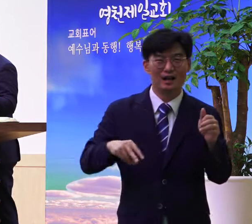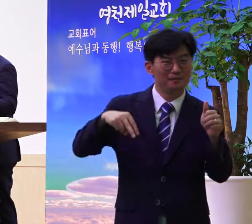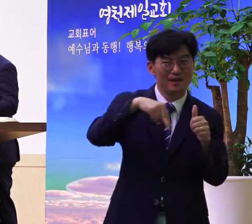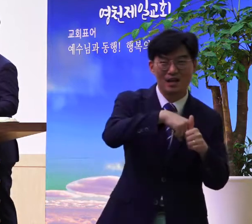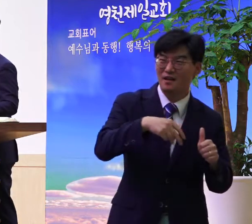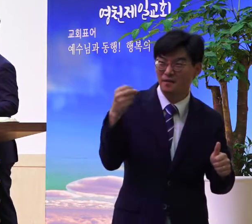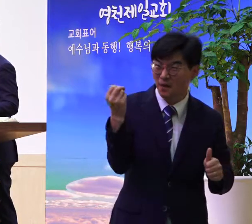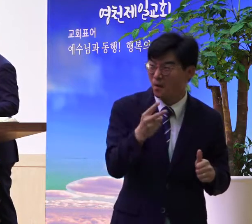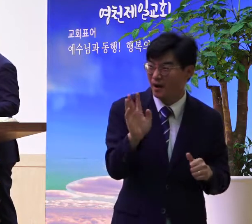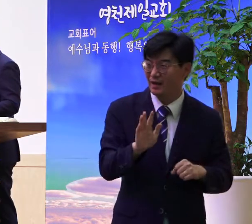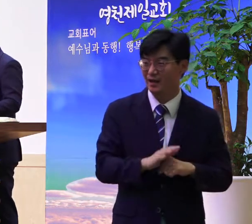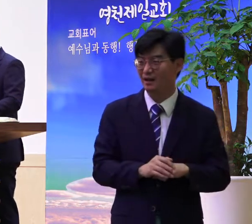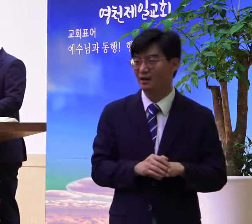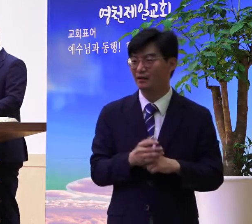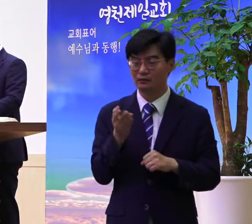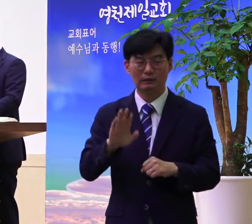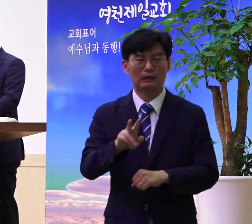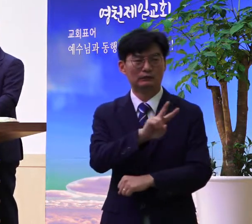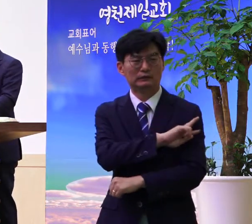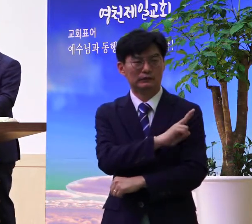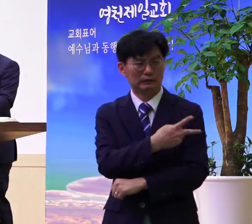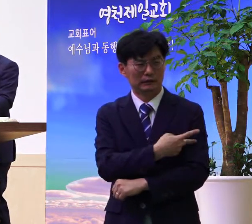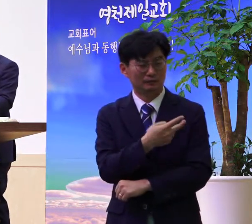이것이 틀렸다고 하는 것을 정확히 알고 있죠.